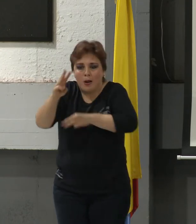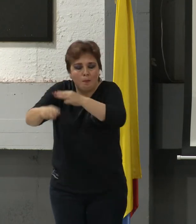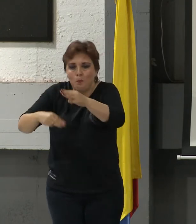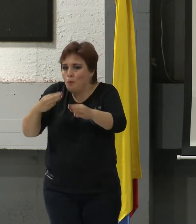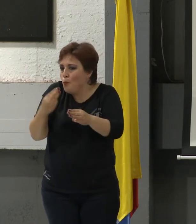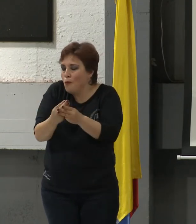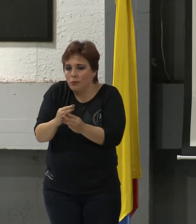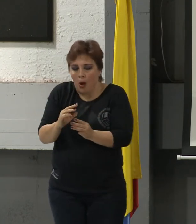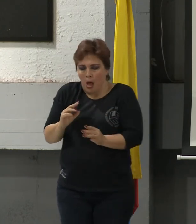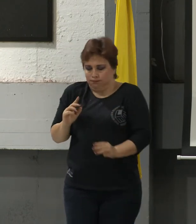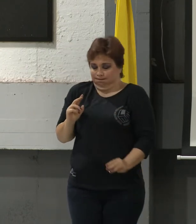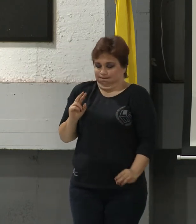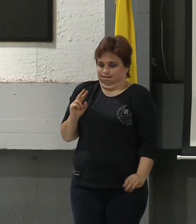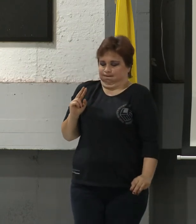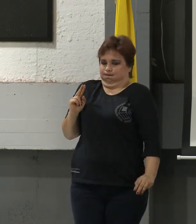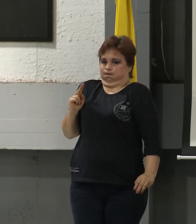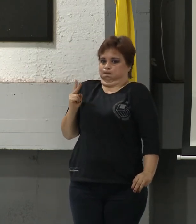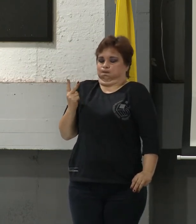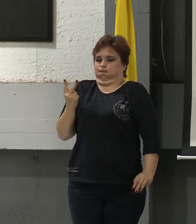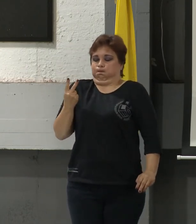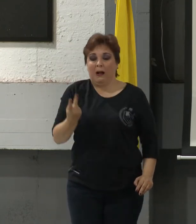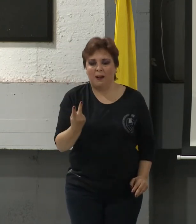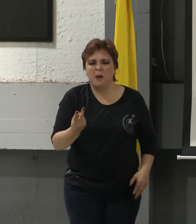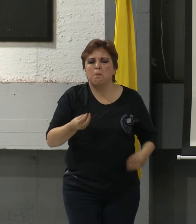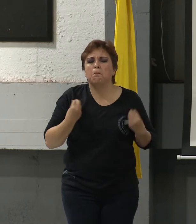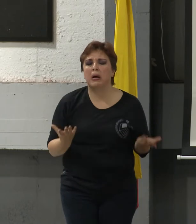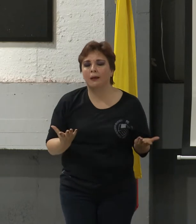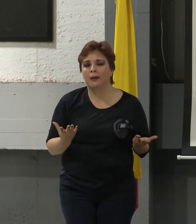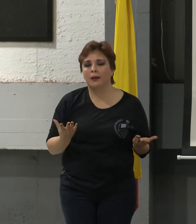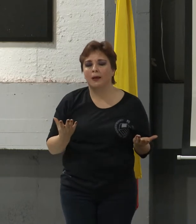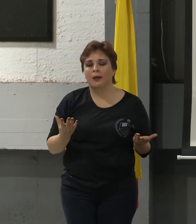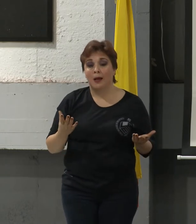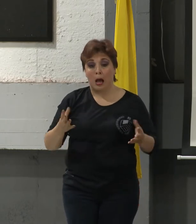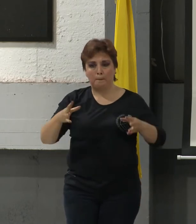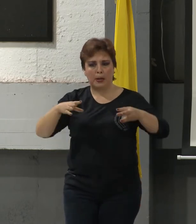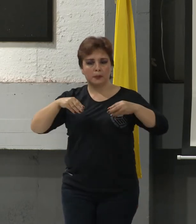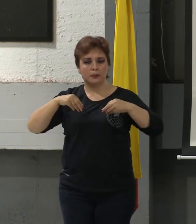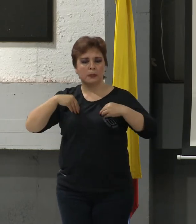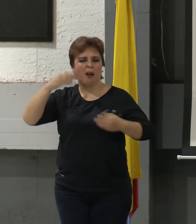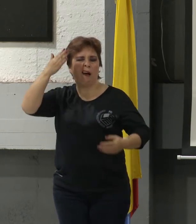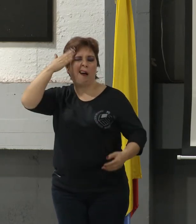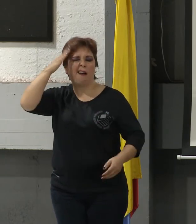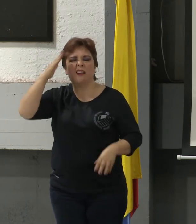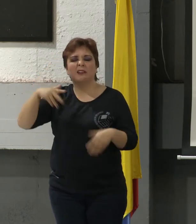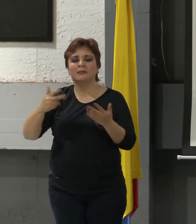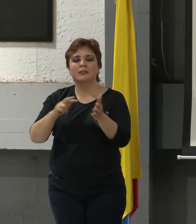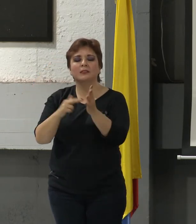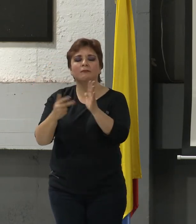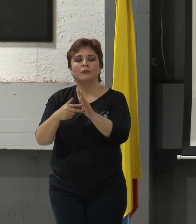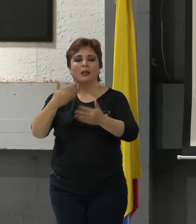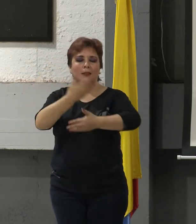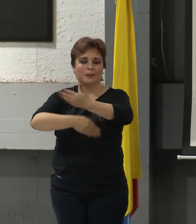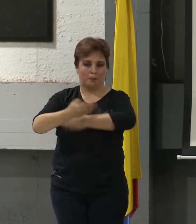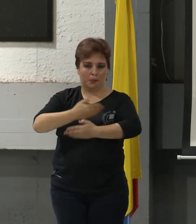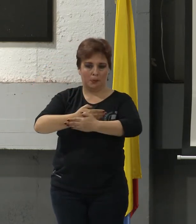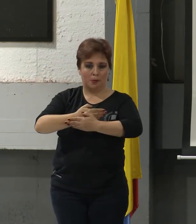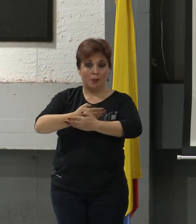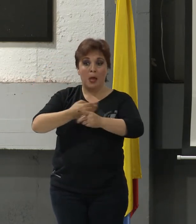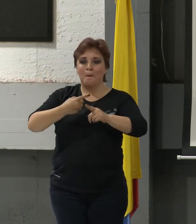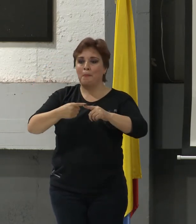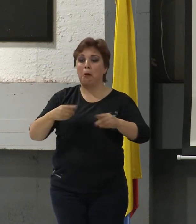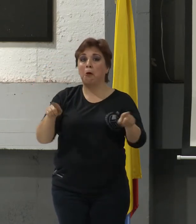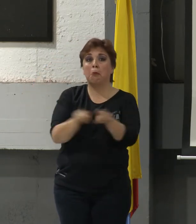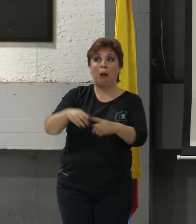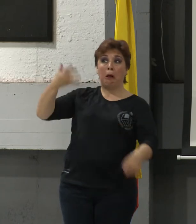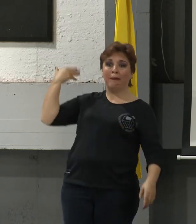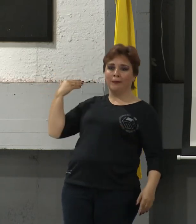importante acerca de reconocer lo que significa la discapacidad de otra manera y por